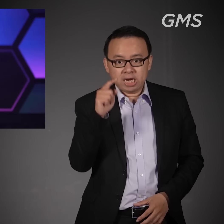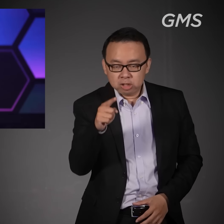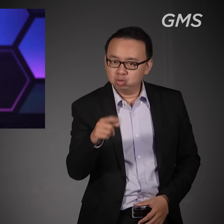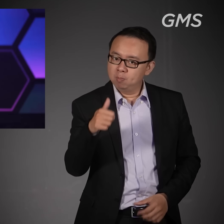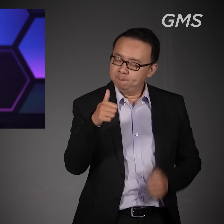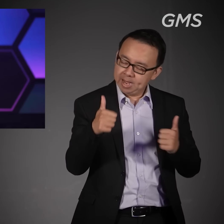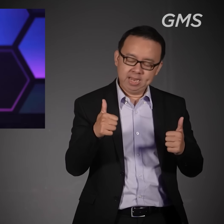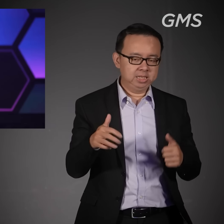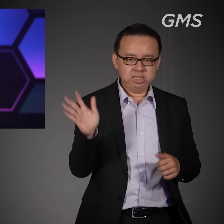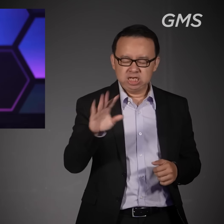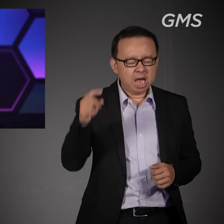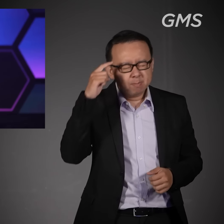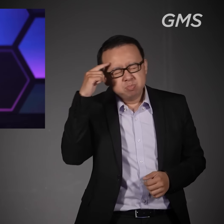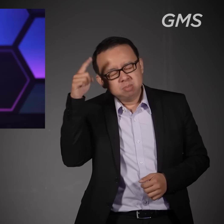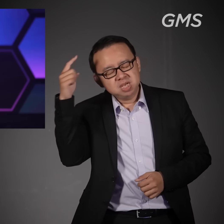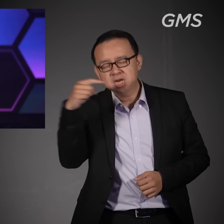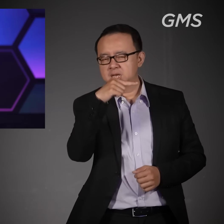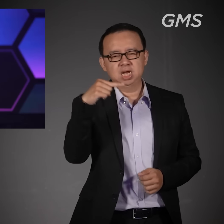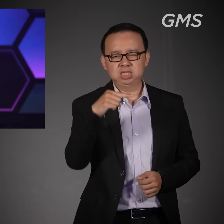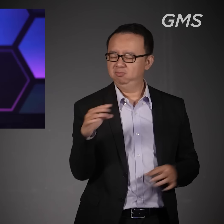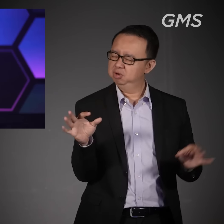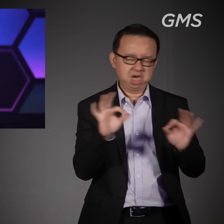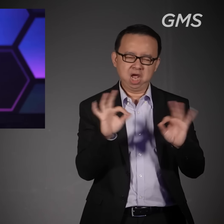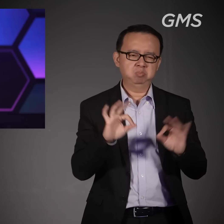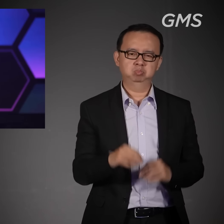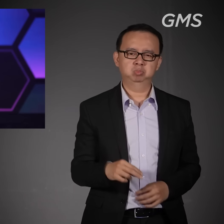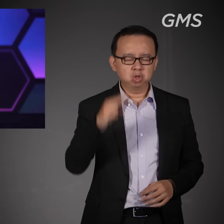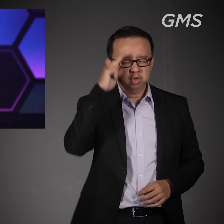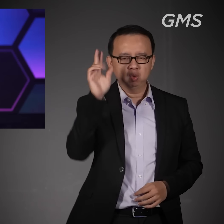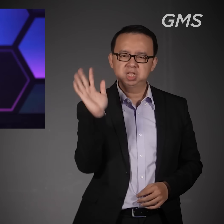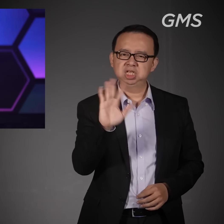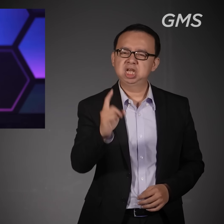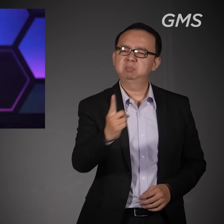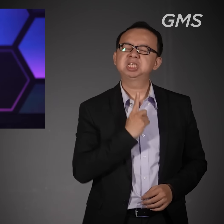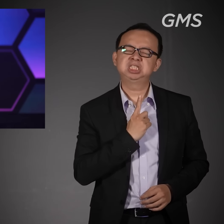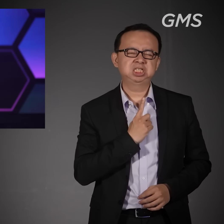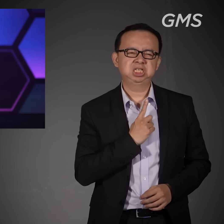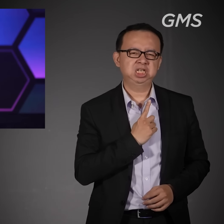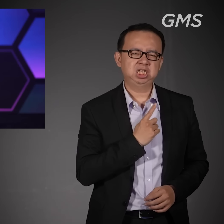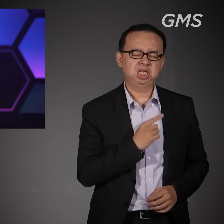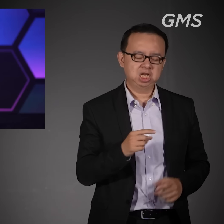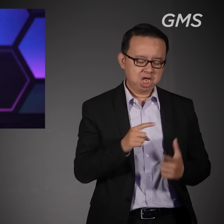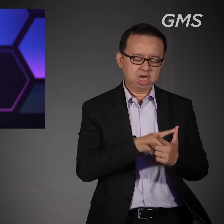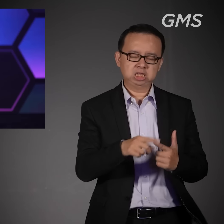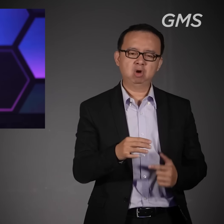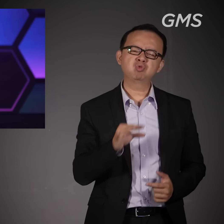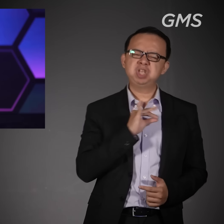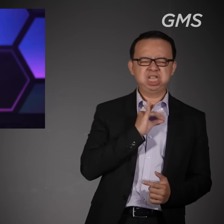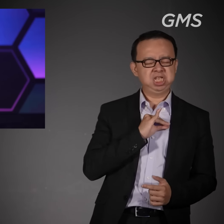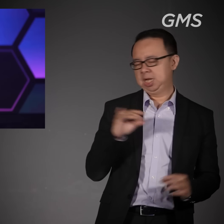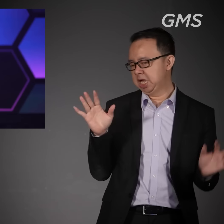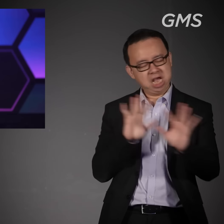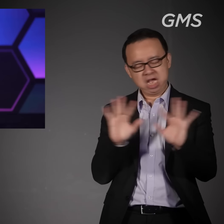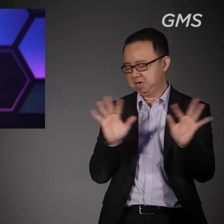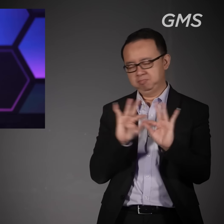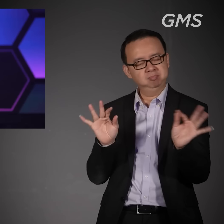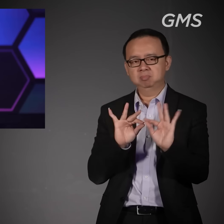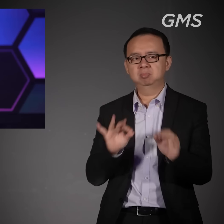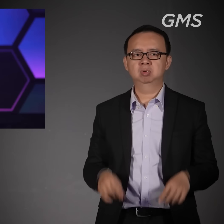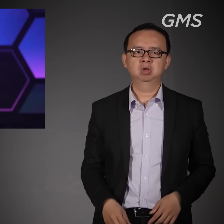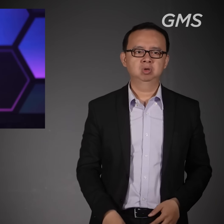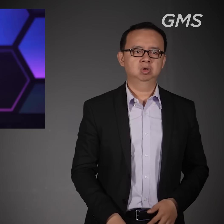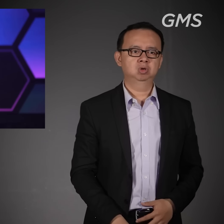gak negatif. Tuhan tuh gak mementingkan diri sendiri. Tuhan tuh juga gak iri kalau orang lain dapat berkat dulu.